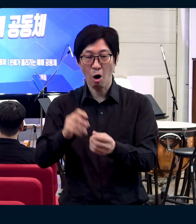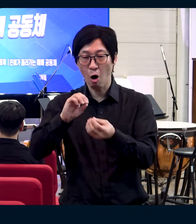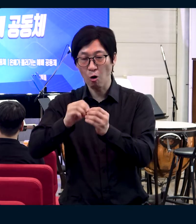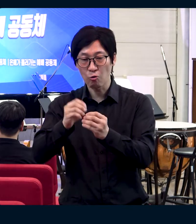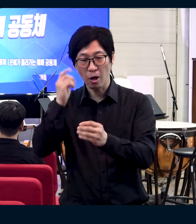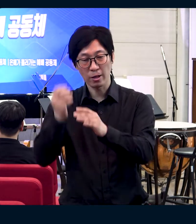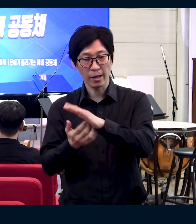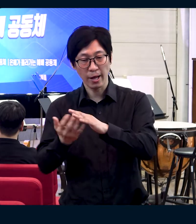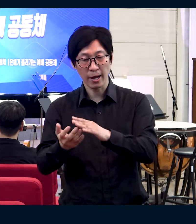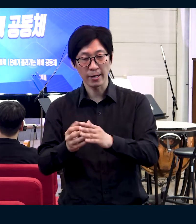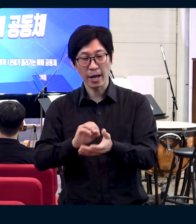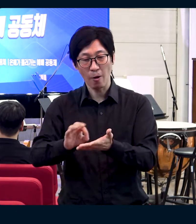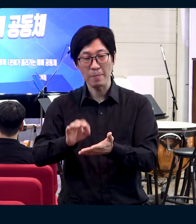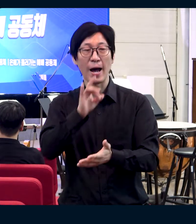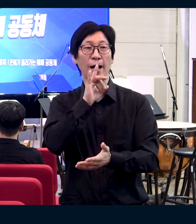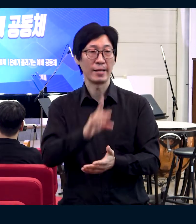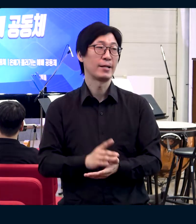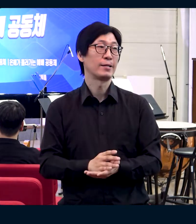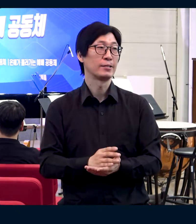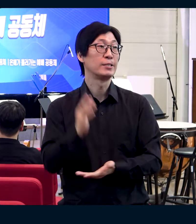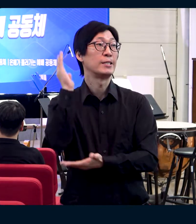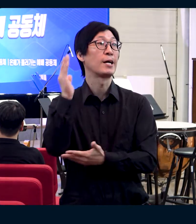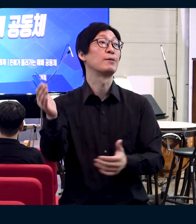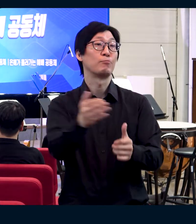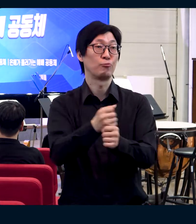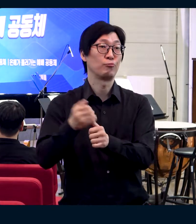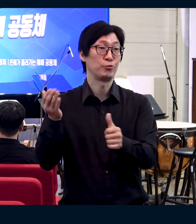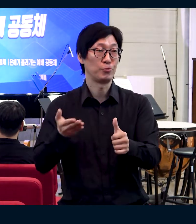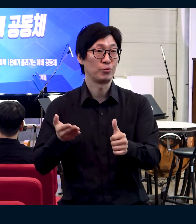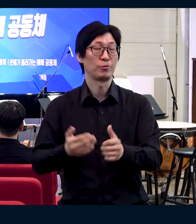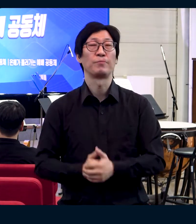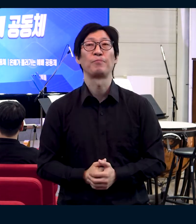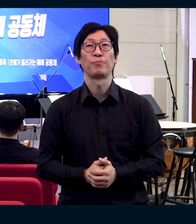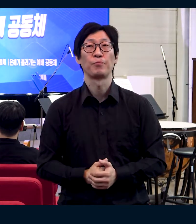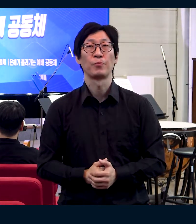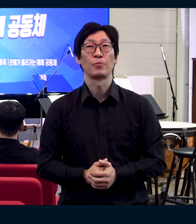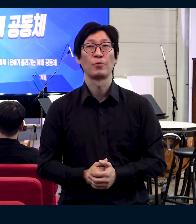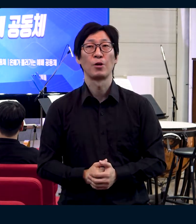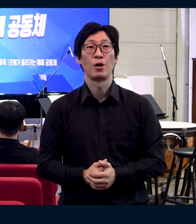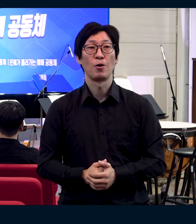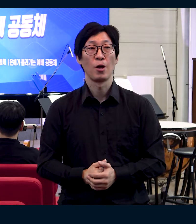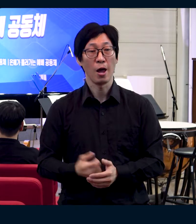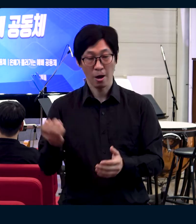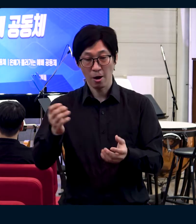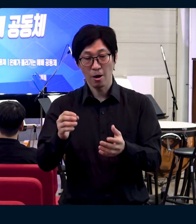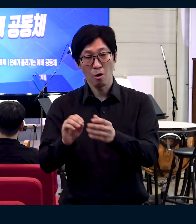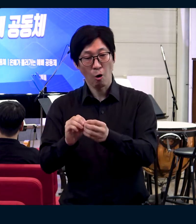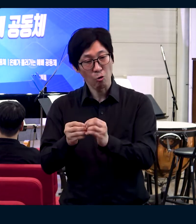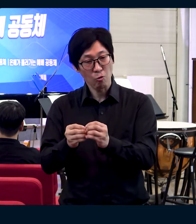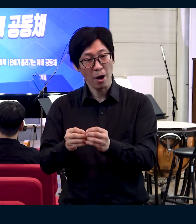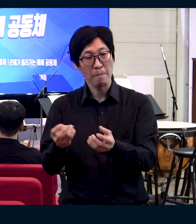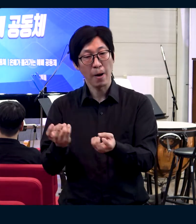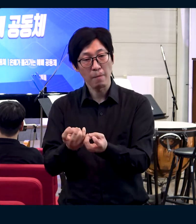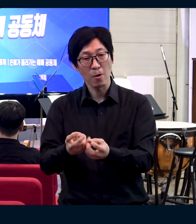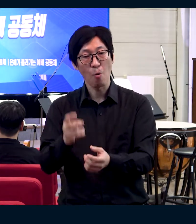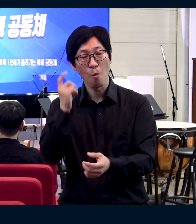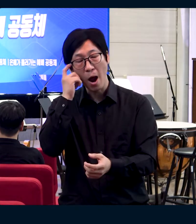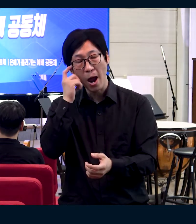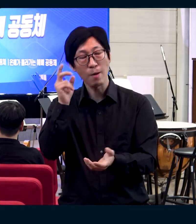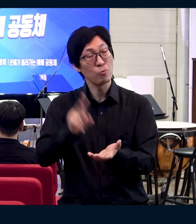써서는 안 된다, 이게 중요한 메시지예요. 그 영적 편법이 왜 문제가 되는지, 그리고 그 영적 편법을 썼을 때